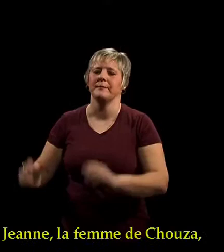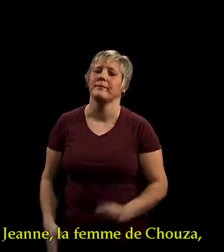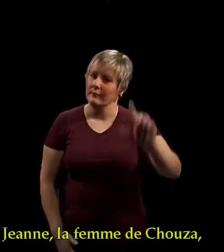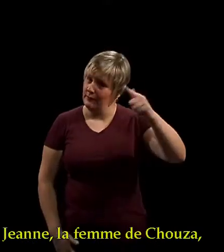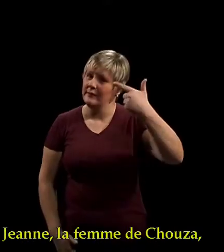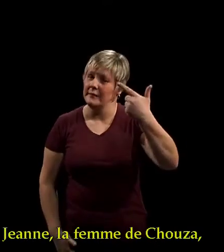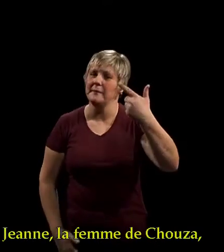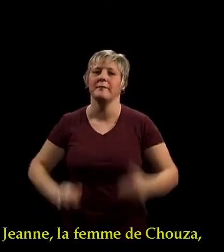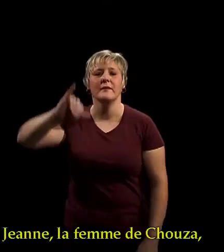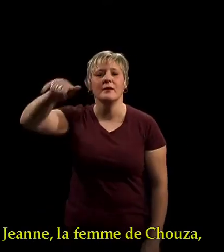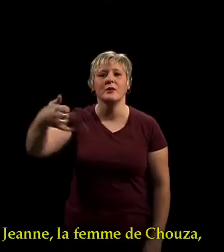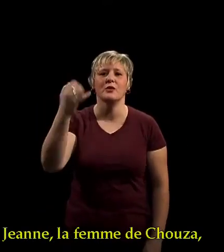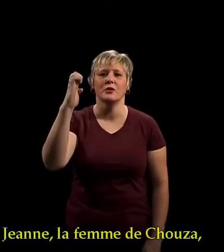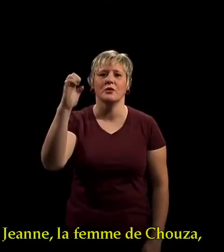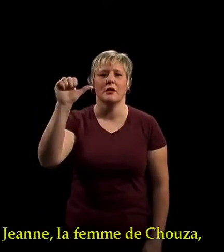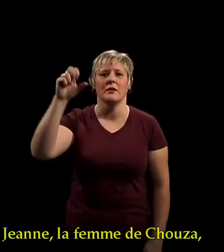Jeanne, la femme de Chouza.